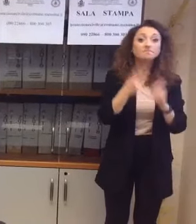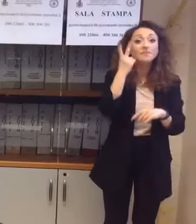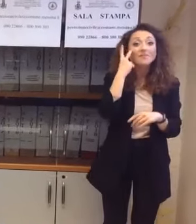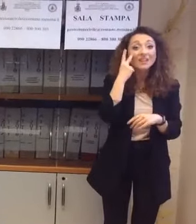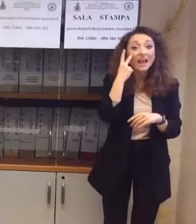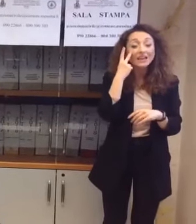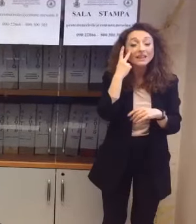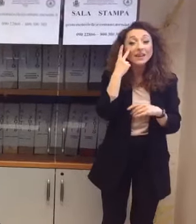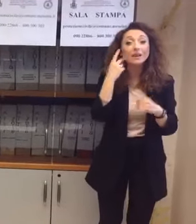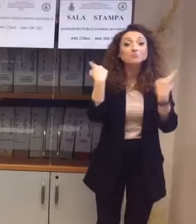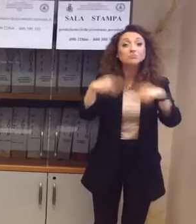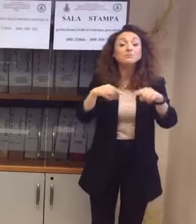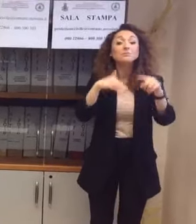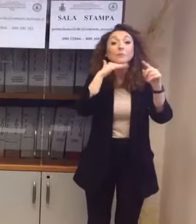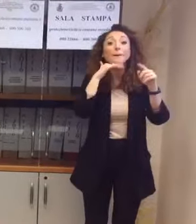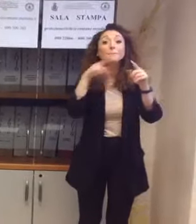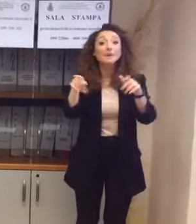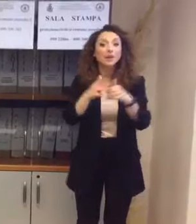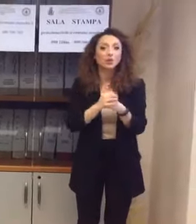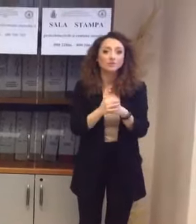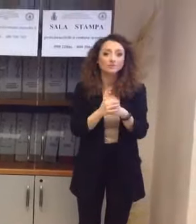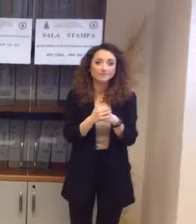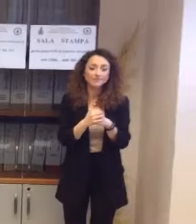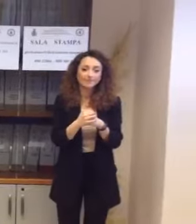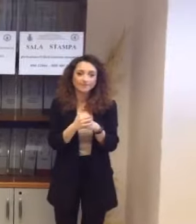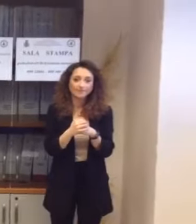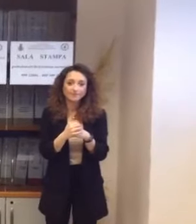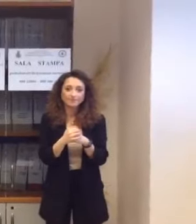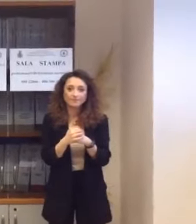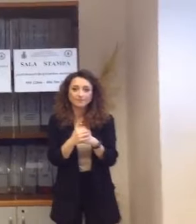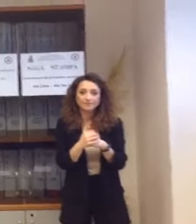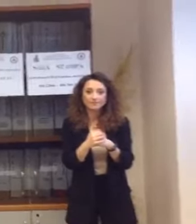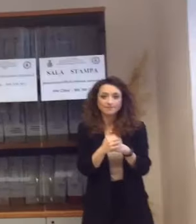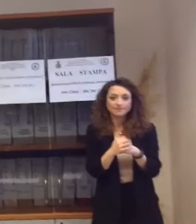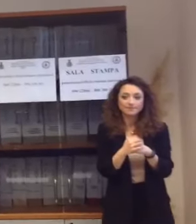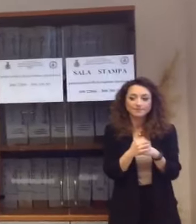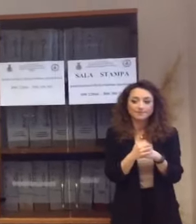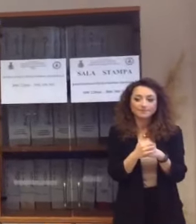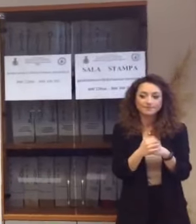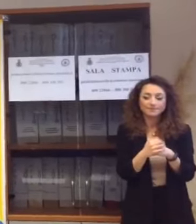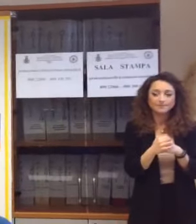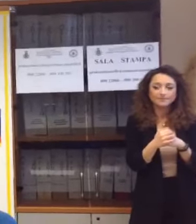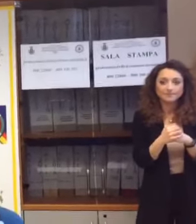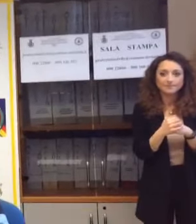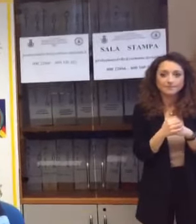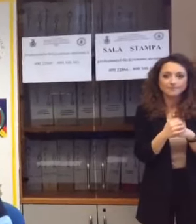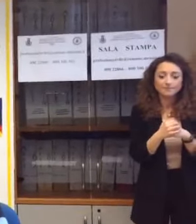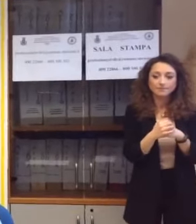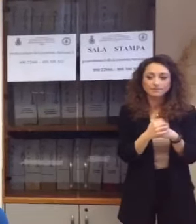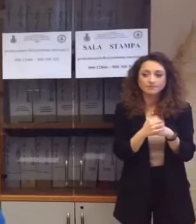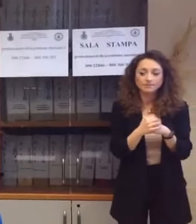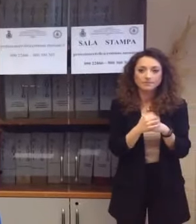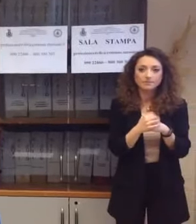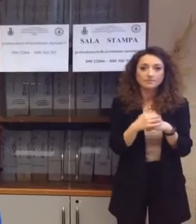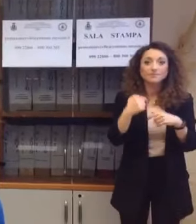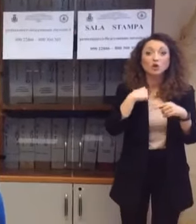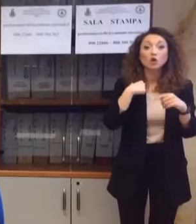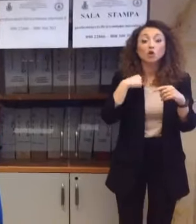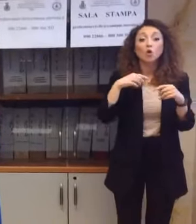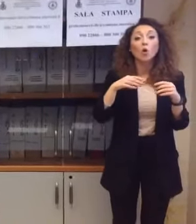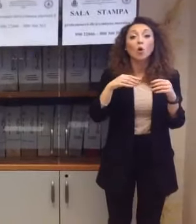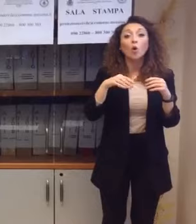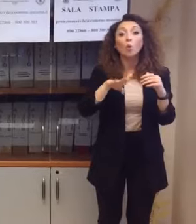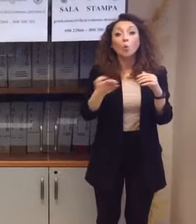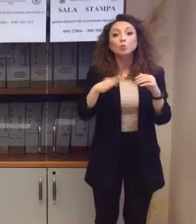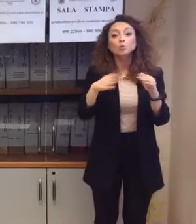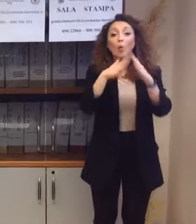vedete, Ubabio, ve ne faccio vedere alcune perché ce ne sono, guardate questa qua, io rusto a